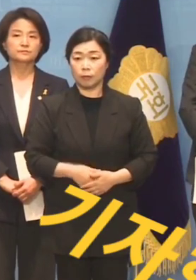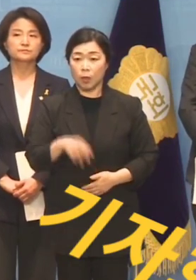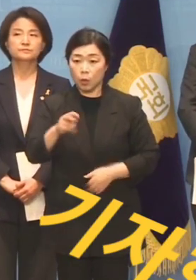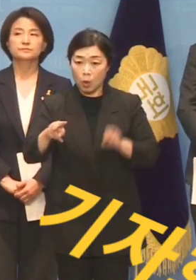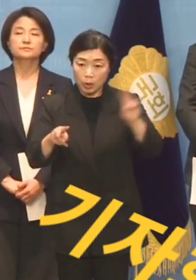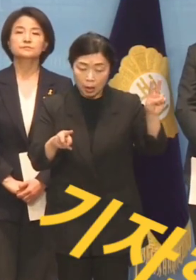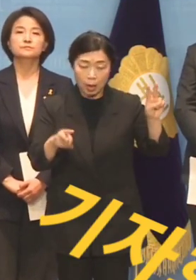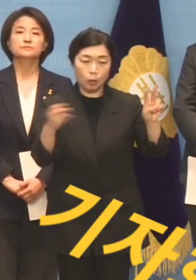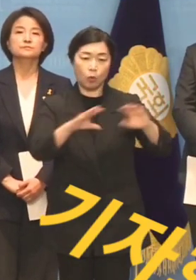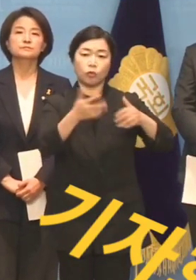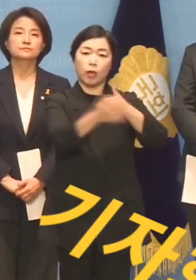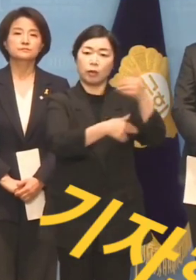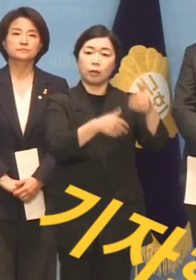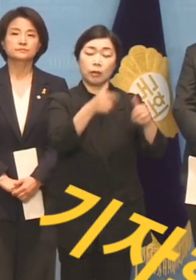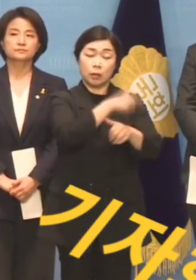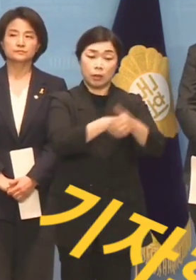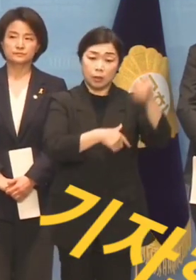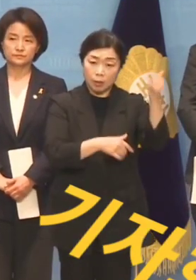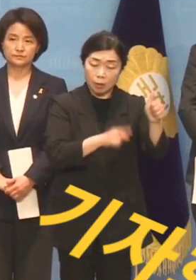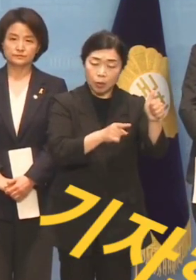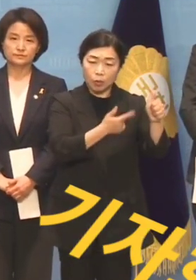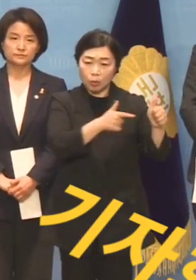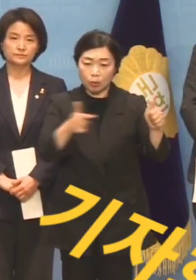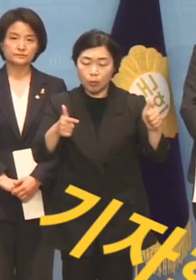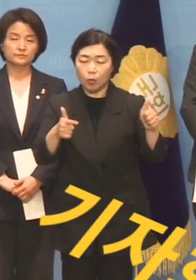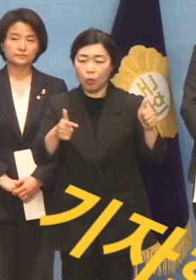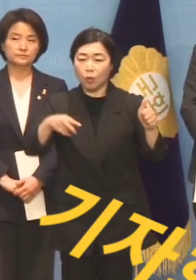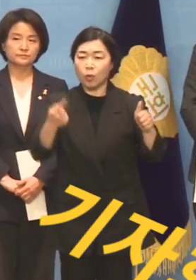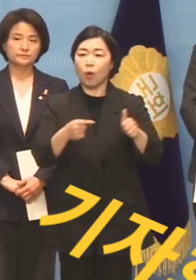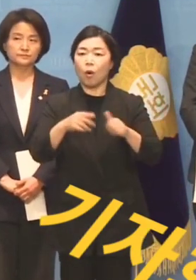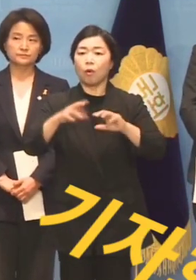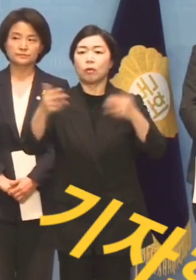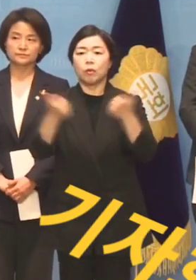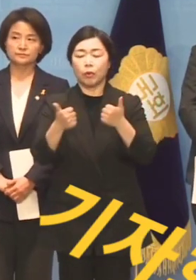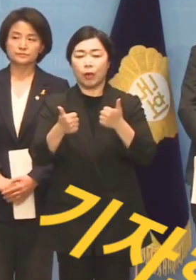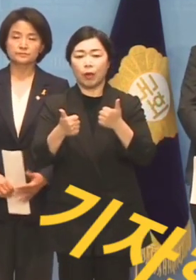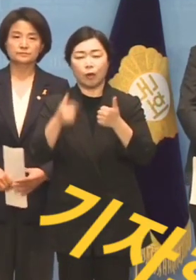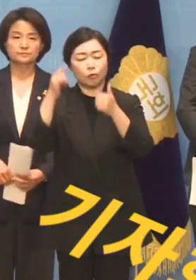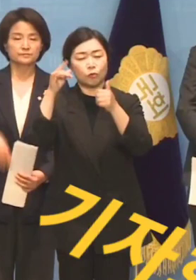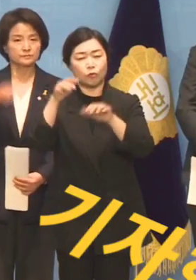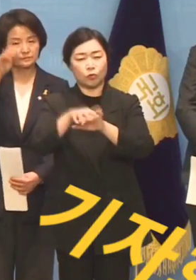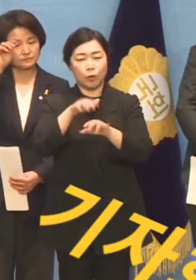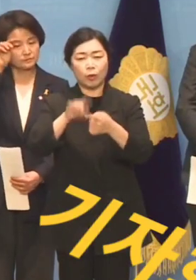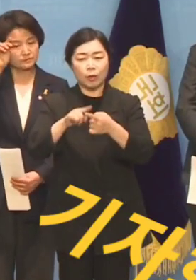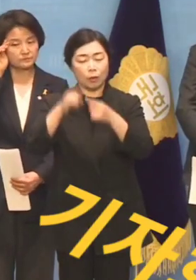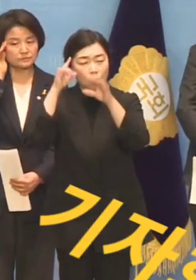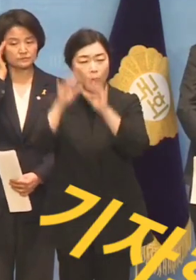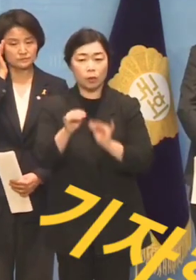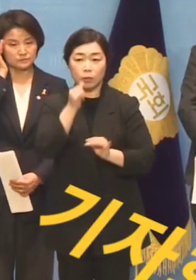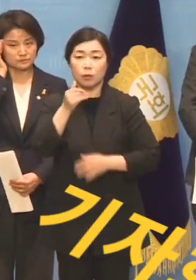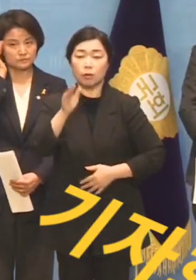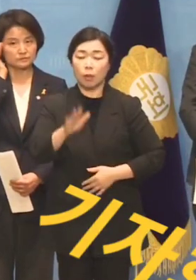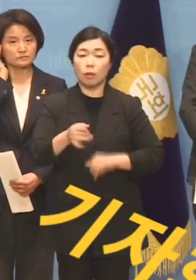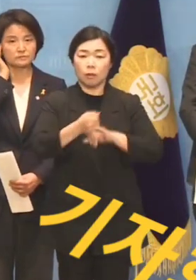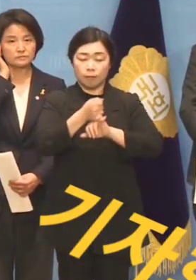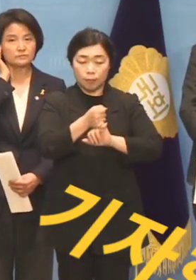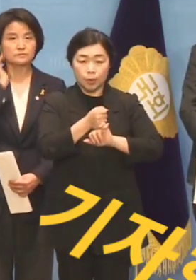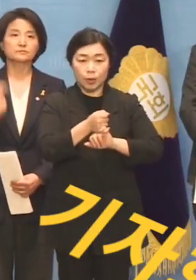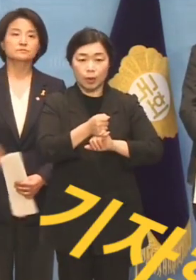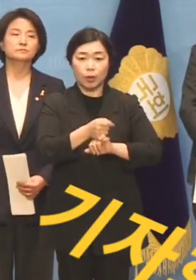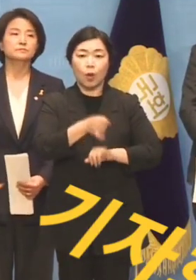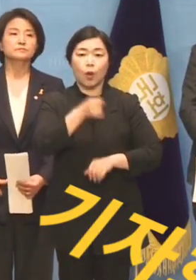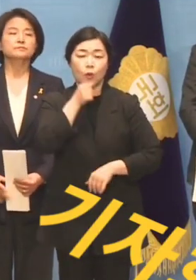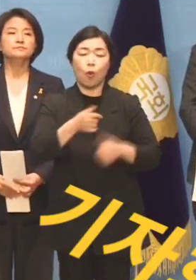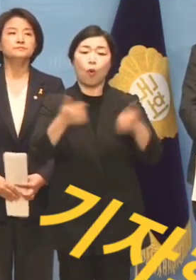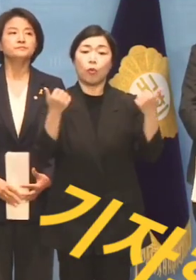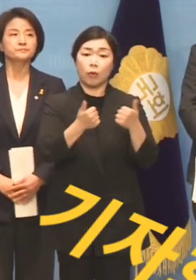지도부와 의장님께서 이 소위원회 구성에 대해서 어느 정도 의견 공감대는 갖고 계십니다. 그래서 반드시 이 소위원회가 구성이